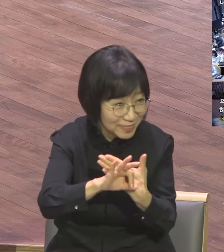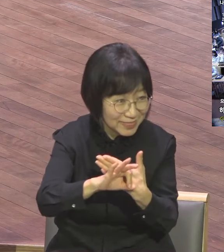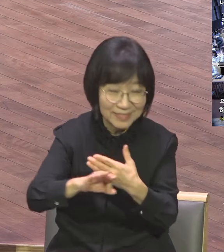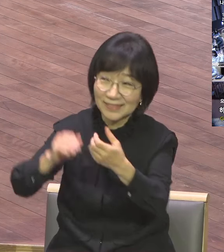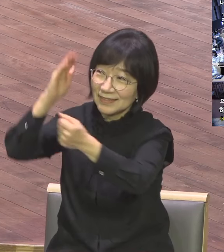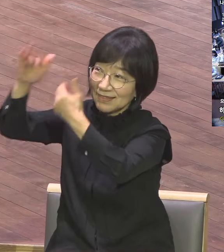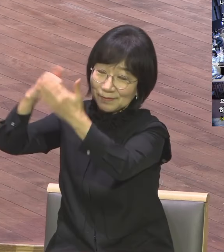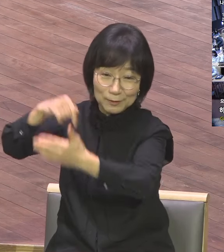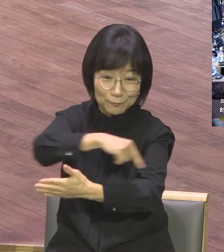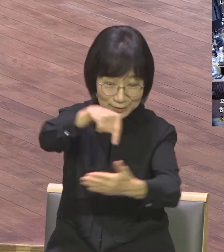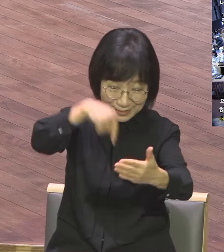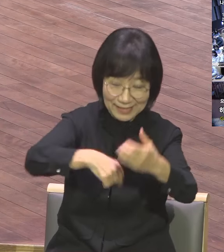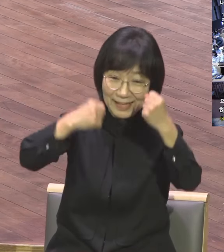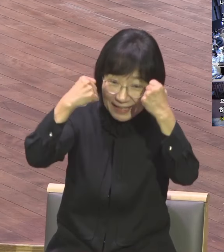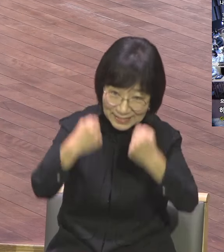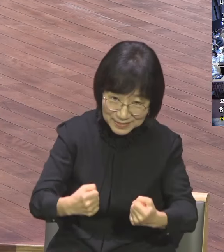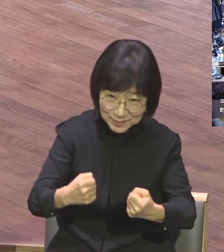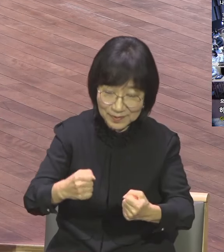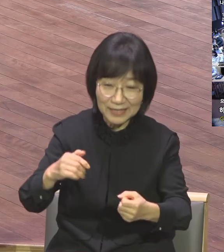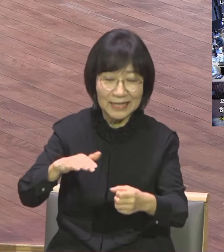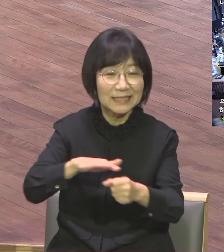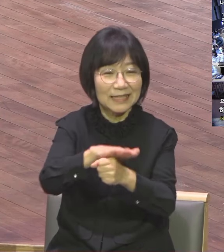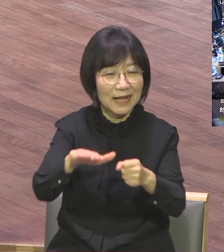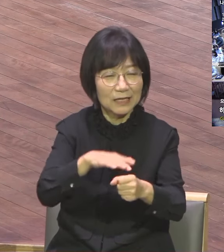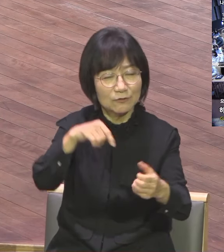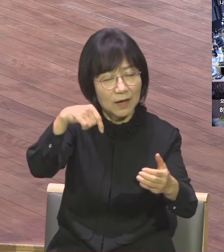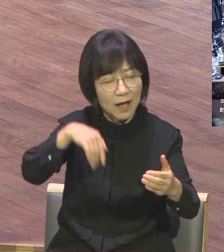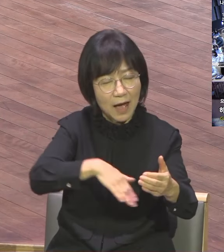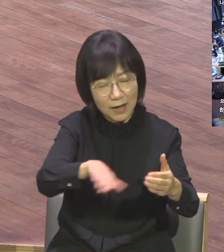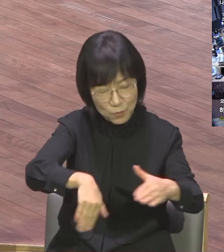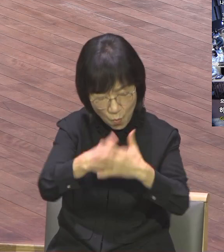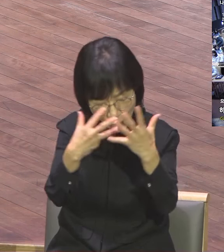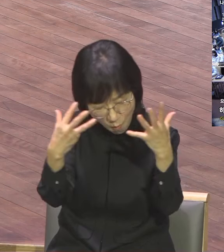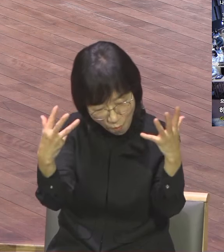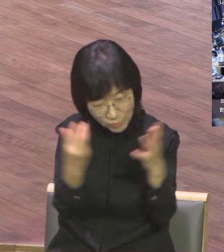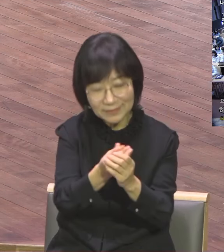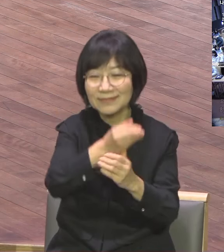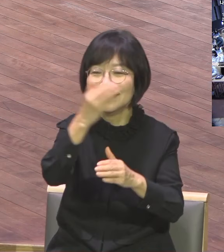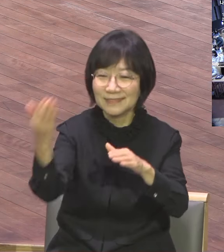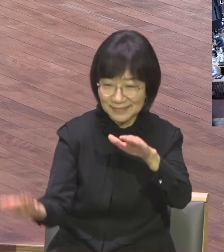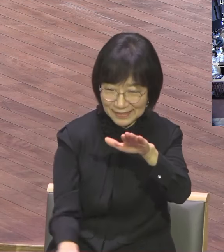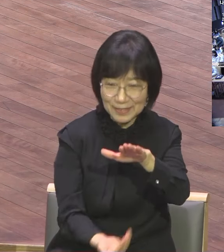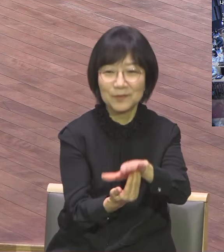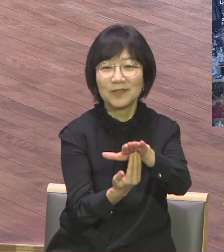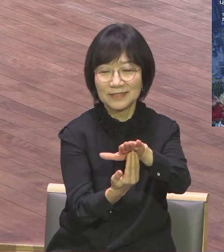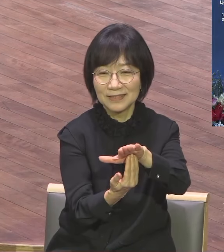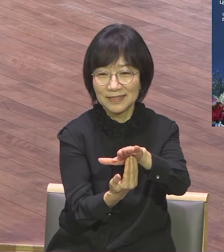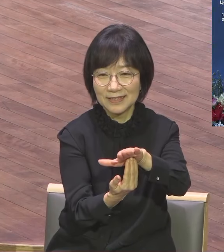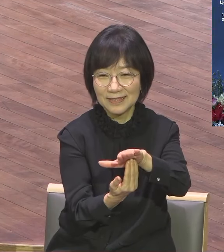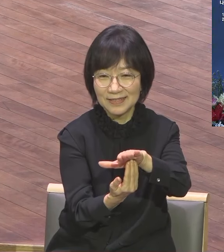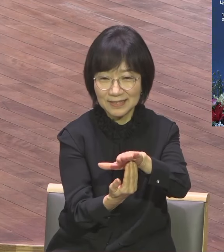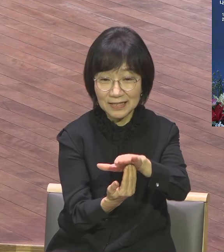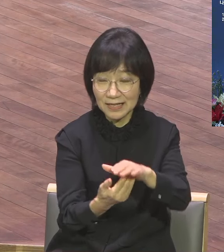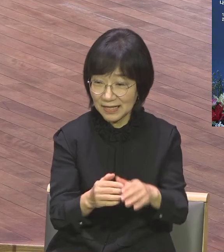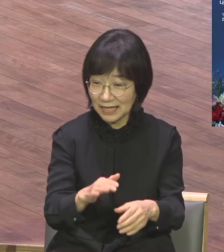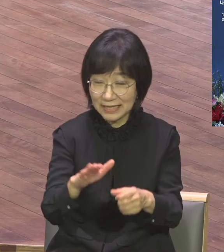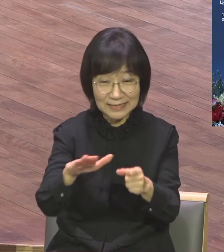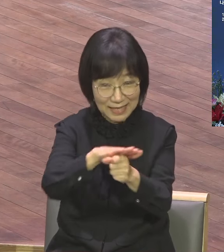안에 거하시고 그의 사랑이 우리 안에 온전히 이루어지느니라. 사랑하면 사랑이